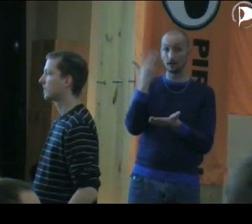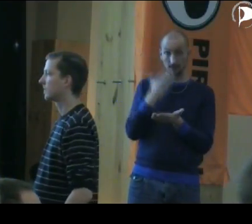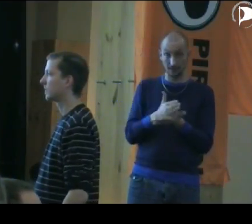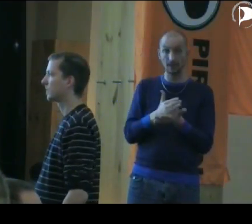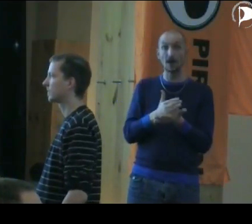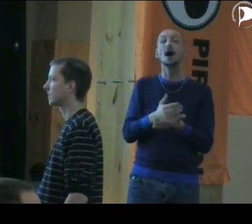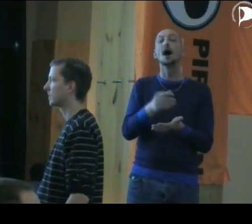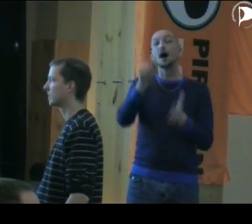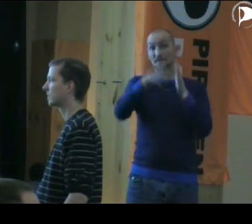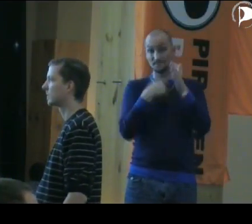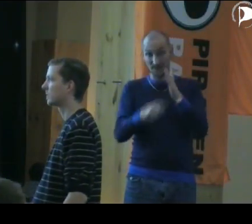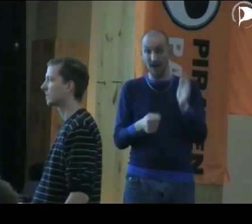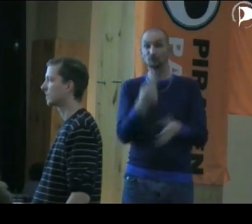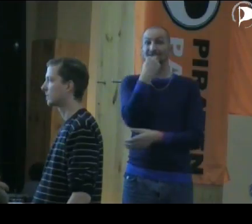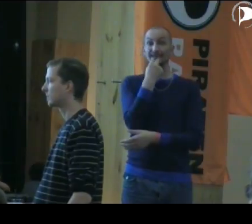schiedsrichter